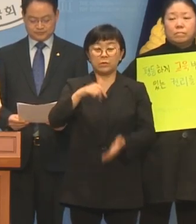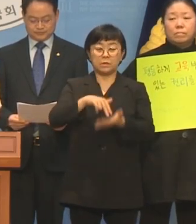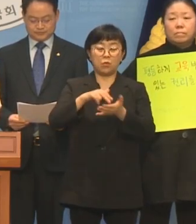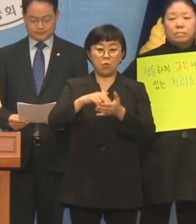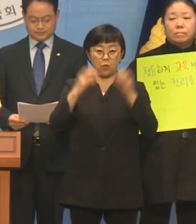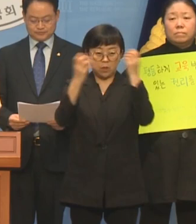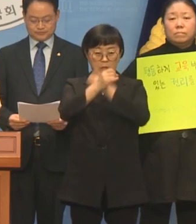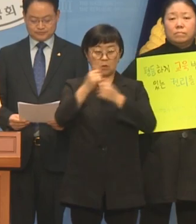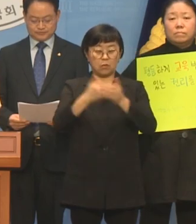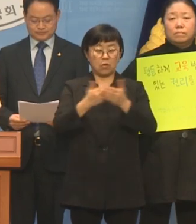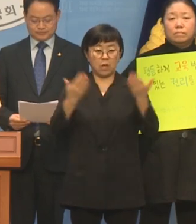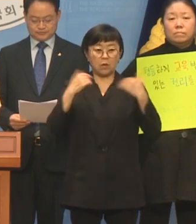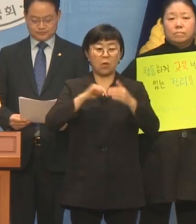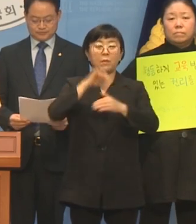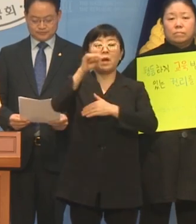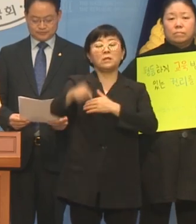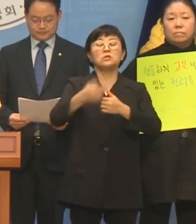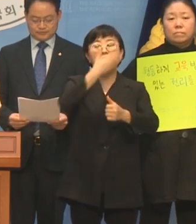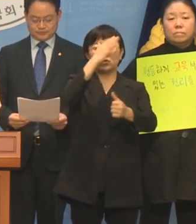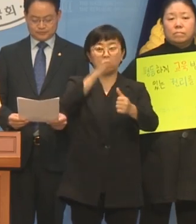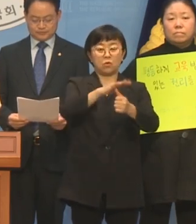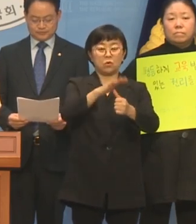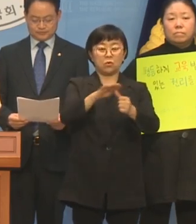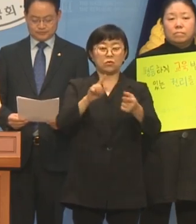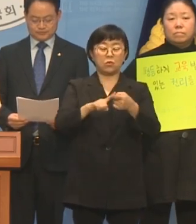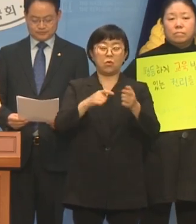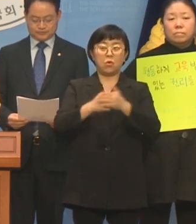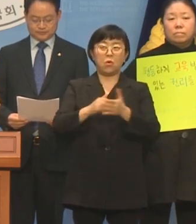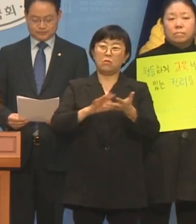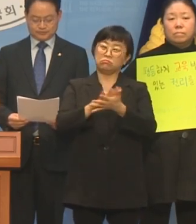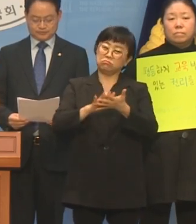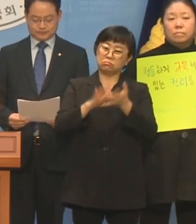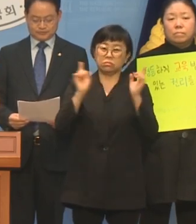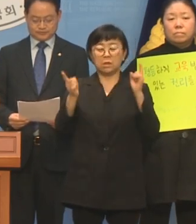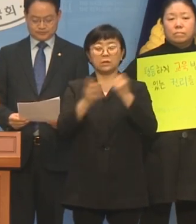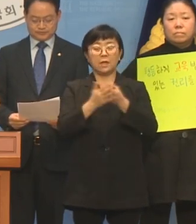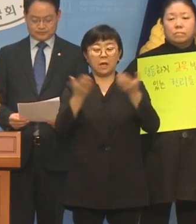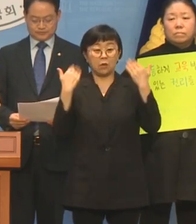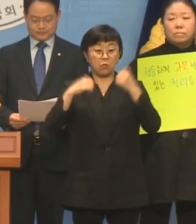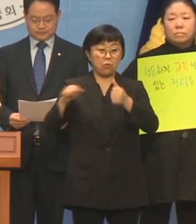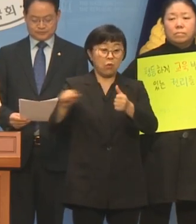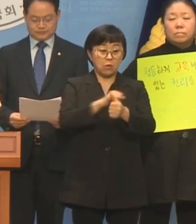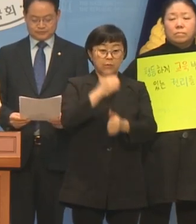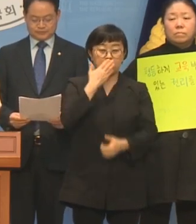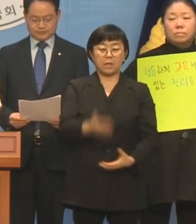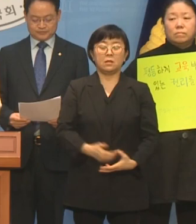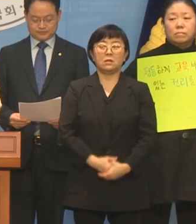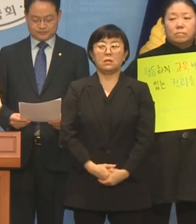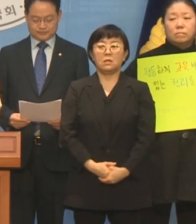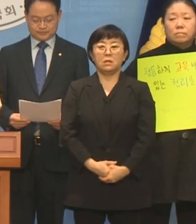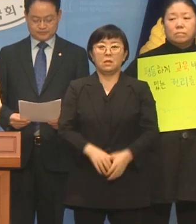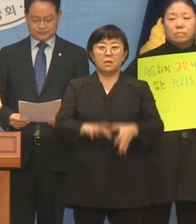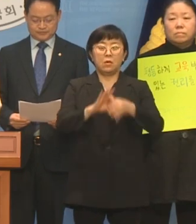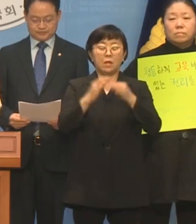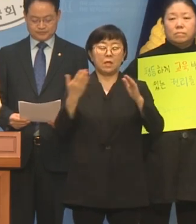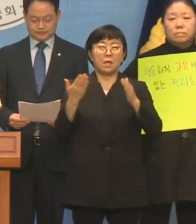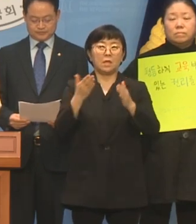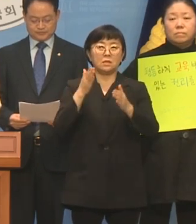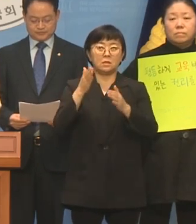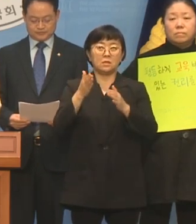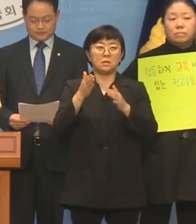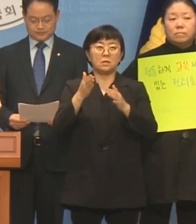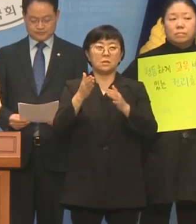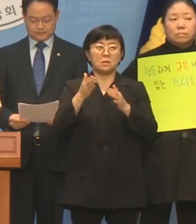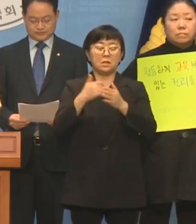인하여 학교 밖 청소년이 되거나 비행과 학교폭력에 노출될 수 있다. 관계 지향성이 강한